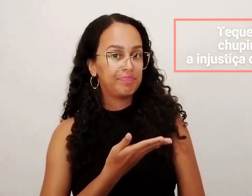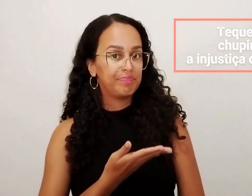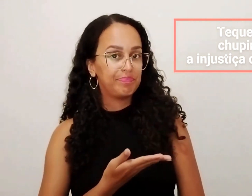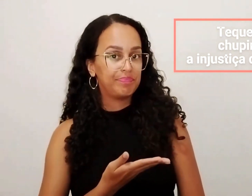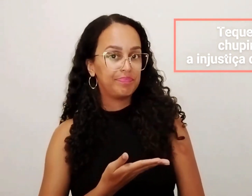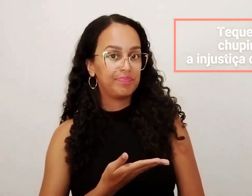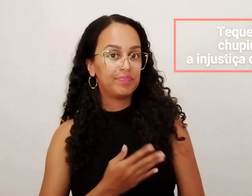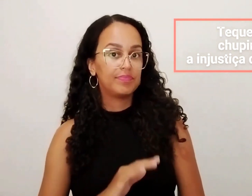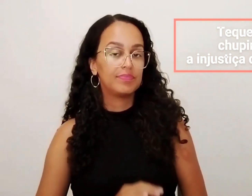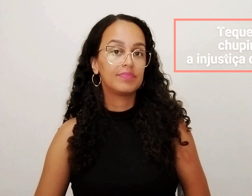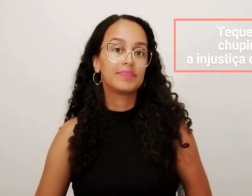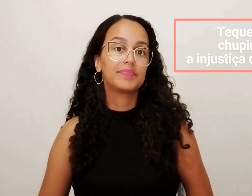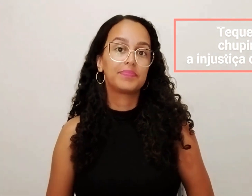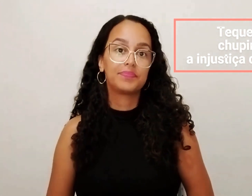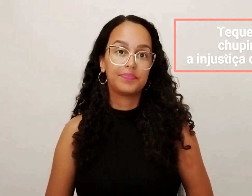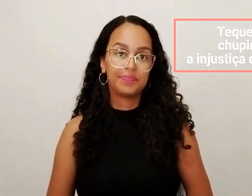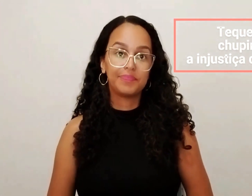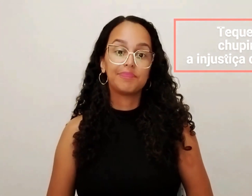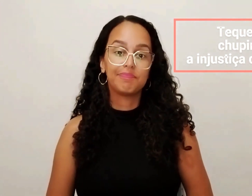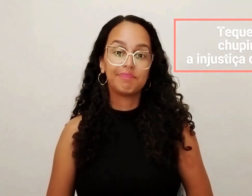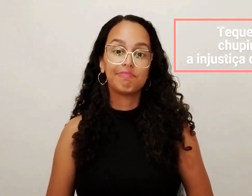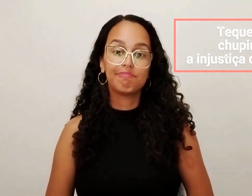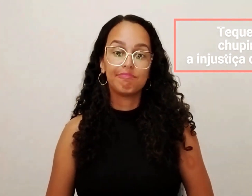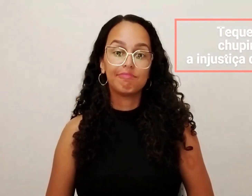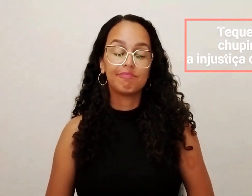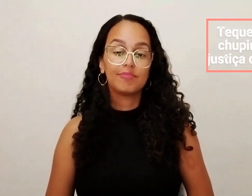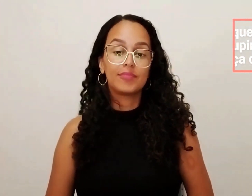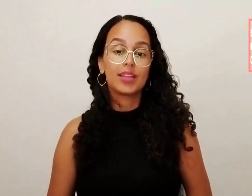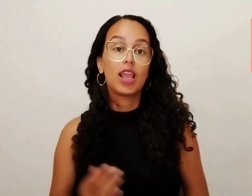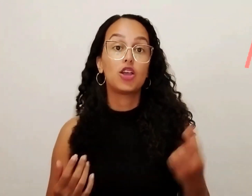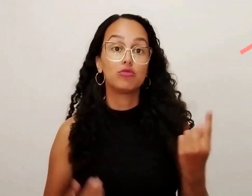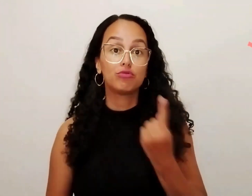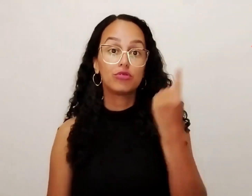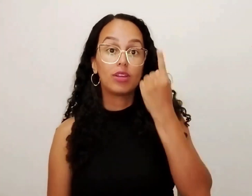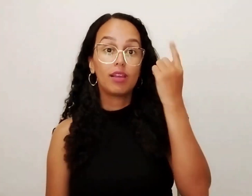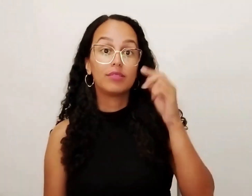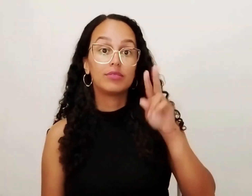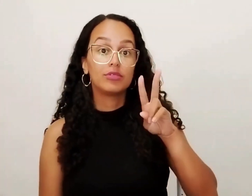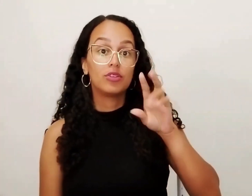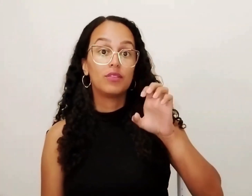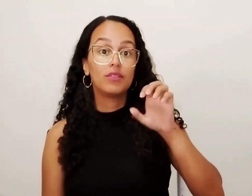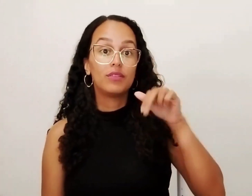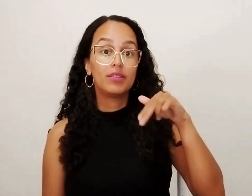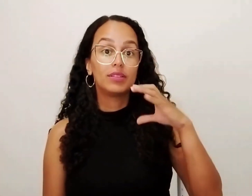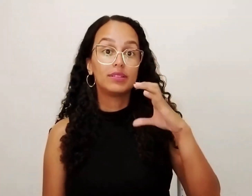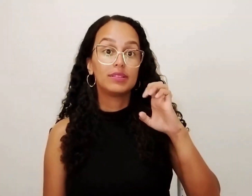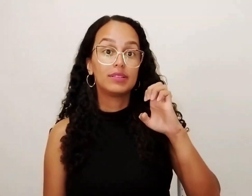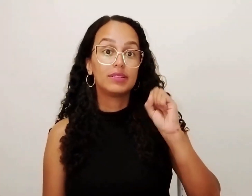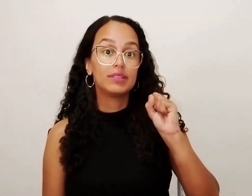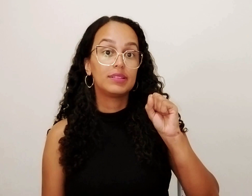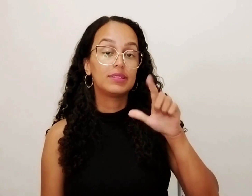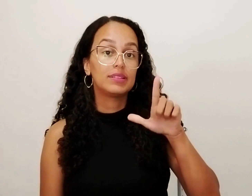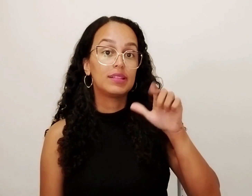viaja para a Europa com a sua filha, com a sua família,